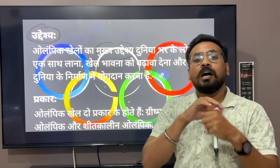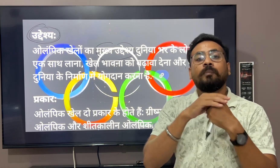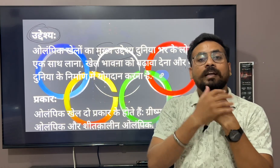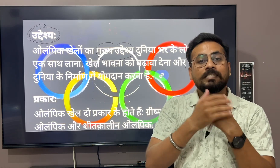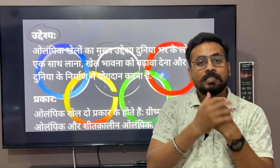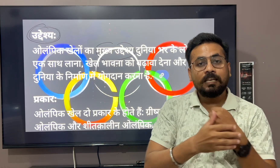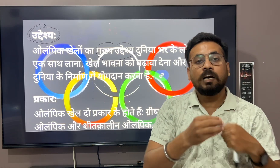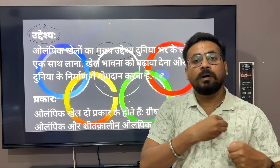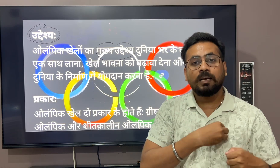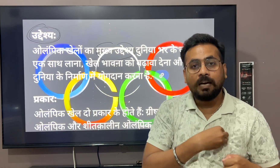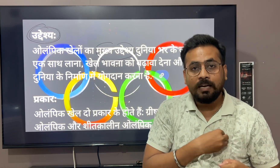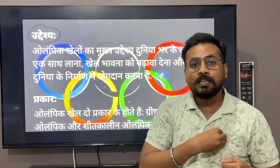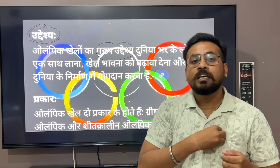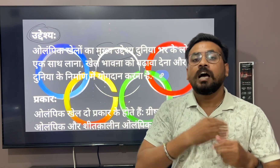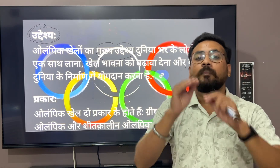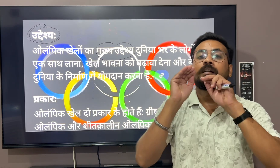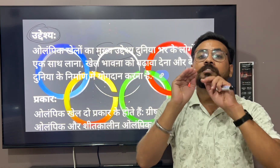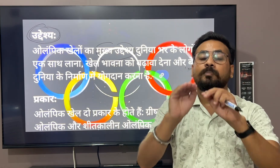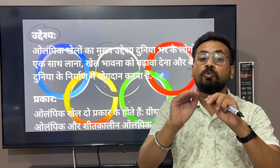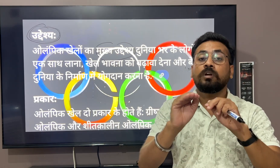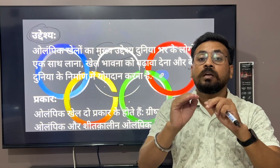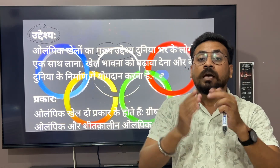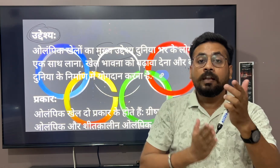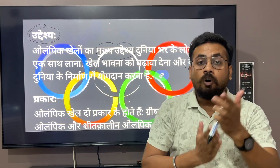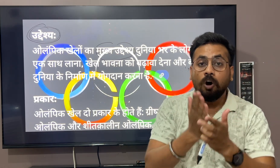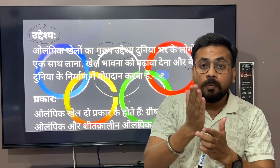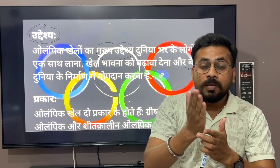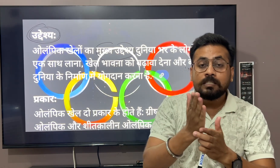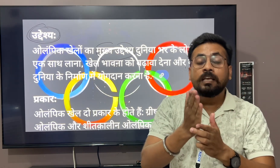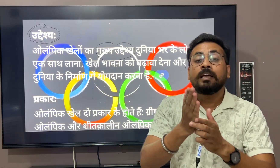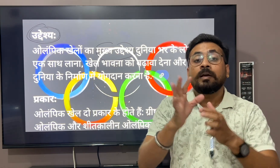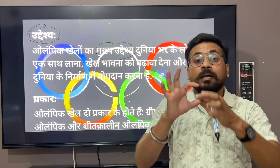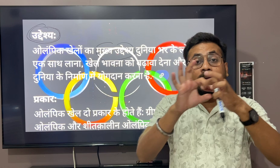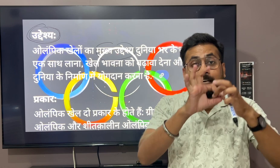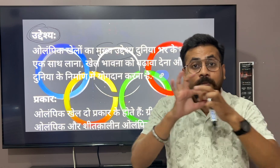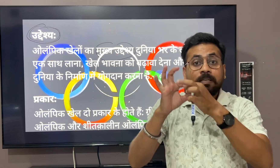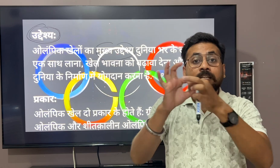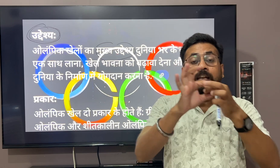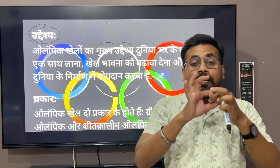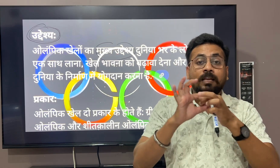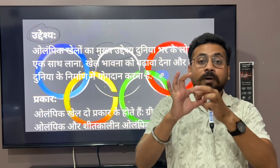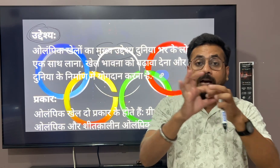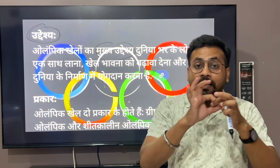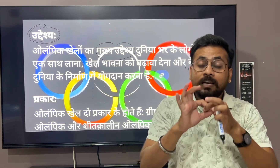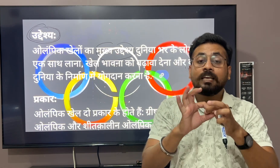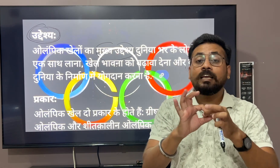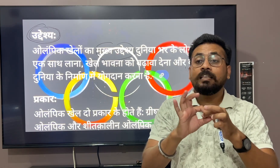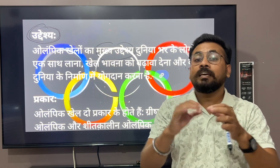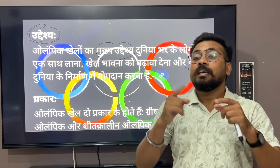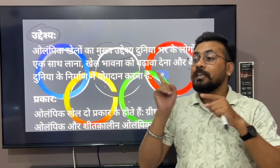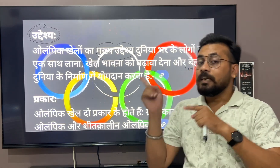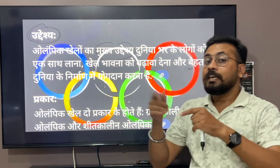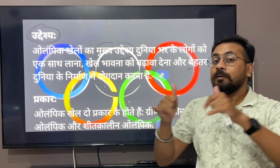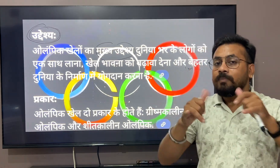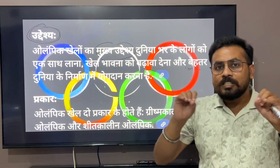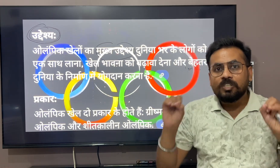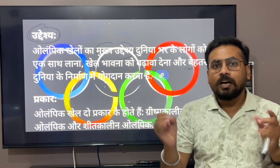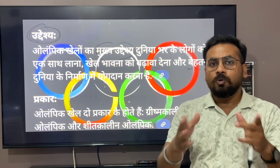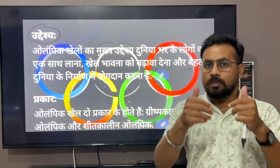हमारा स्नेह, हमारा काइंडनेस, हमारा सपोर्ट है ना, ऑलवेज कनेक्टिविटी रहने के लिए, बनाए रखने के लिए ये गेम स्टार्ट होता है,